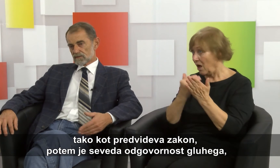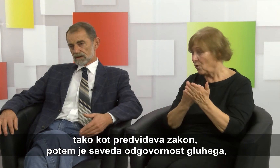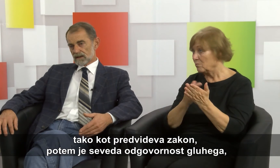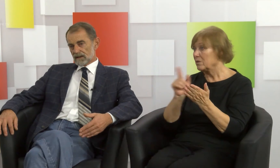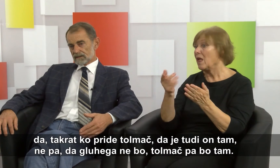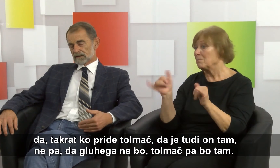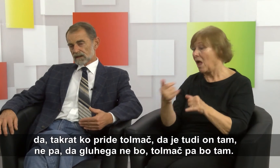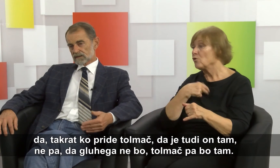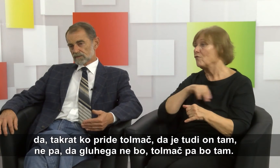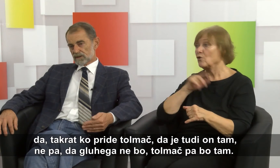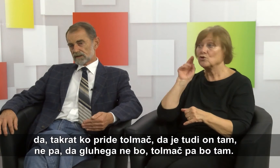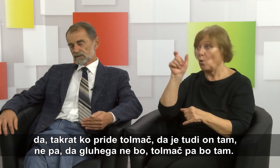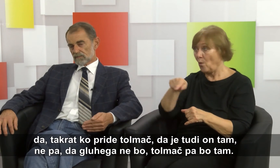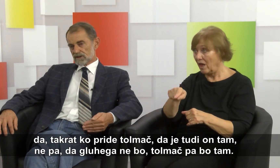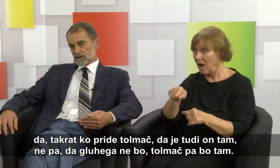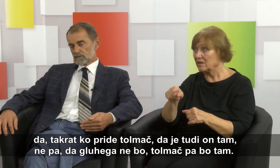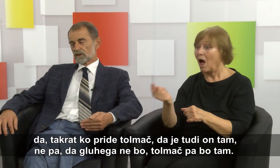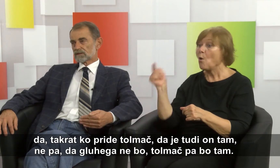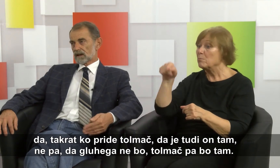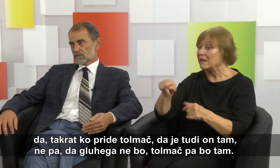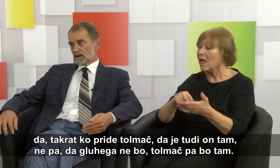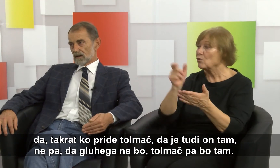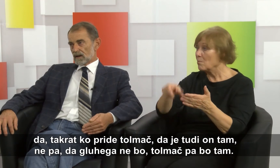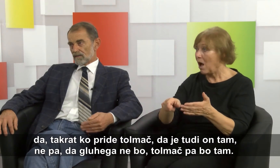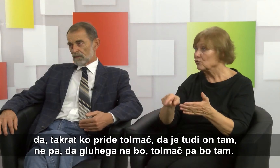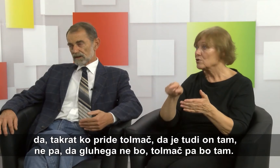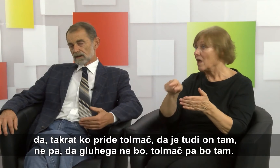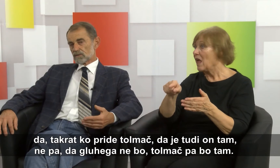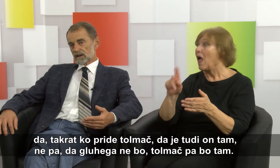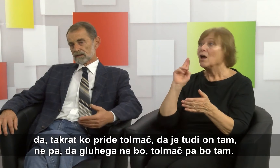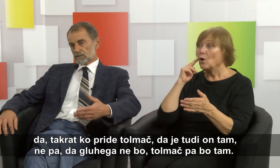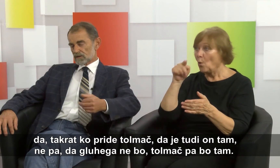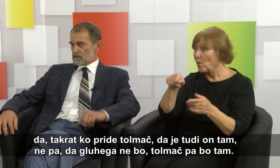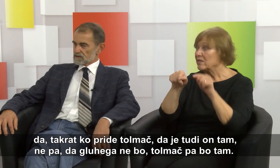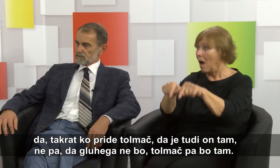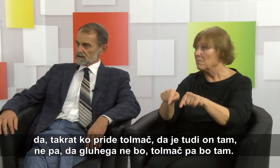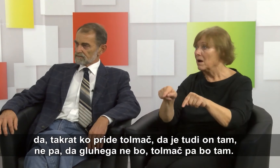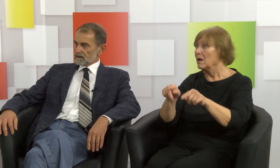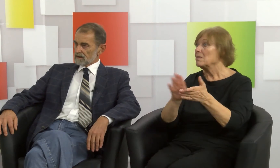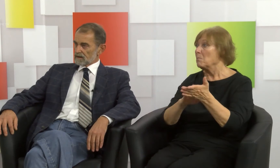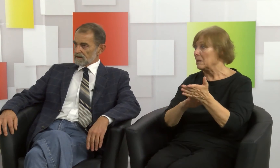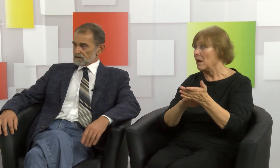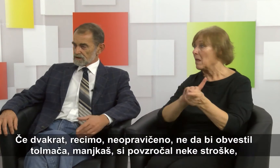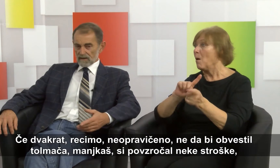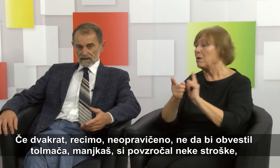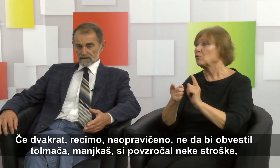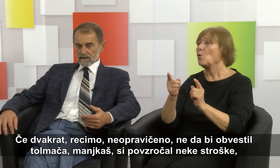gluhega, da takrat, ko pride tolmač, da je tudi on tam. Ne pa, da gluhega ne bo tolmač, bo pa tam. Ne. Če dvakrat,